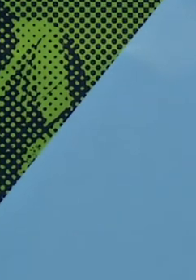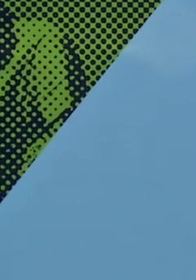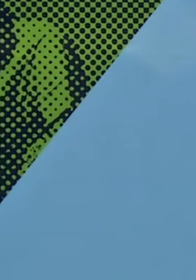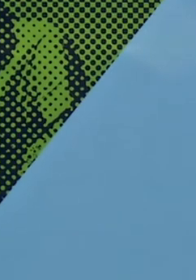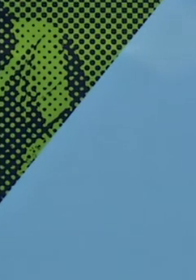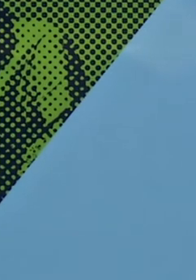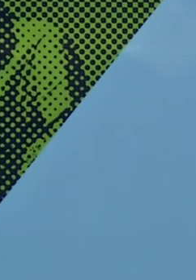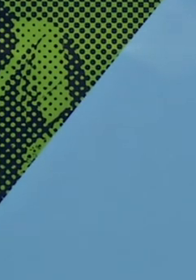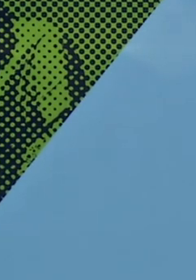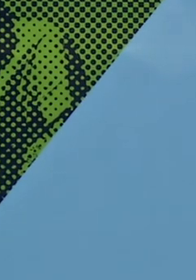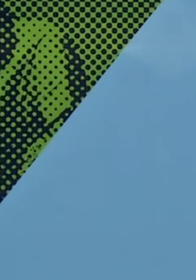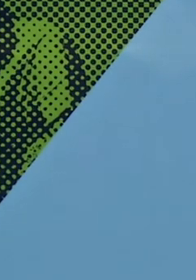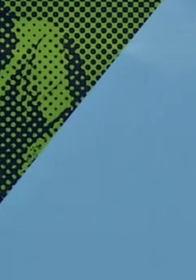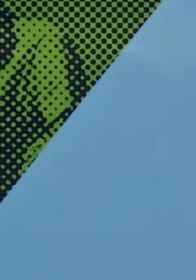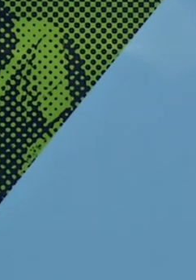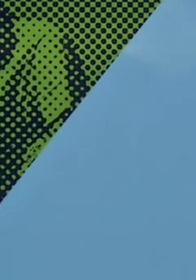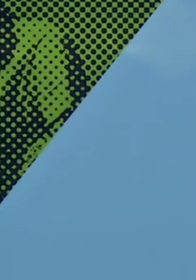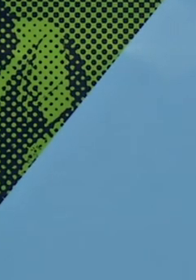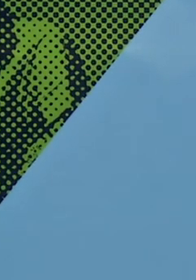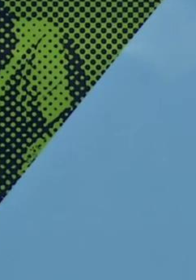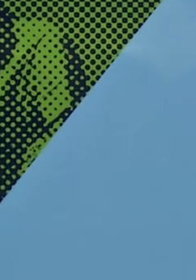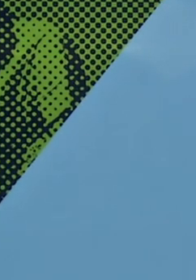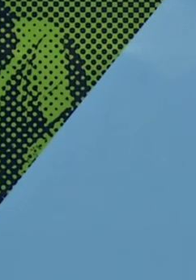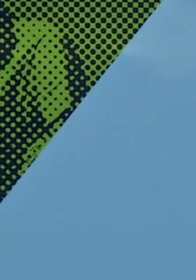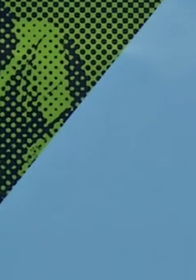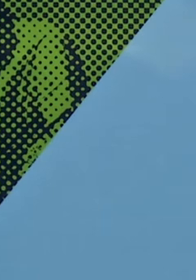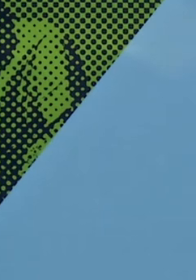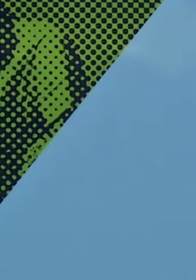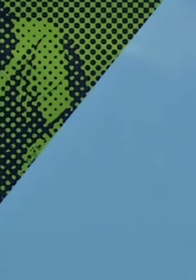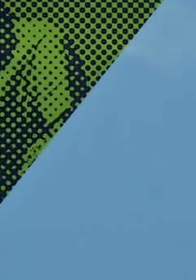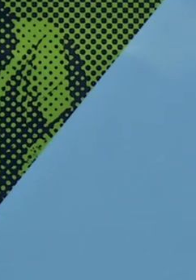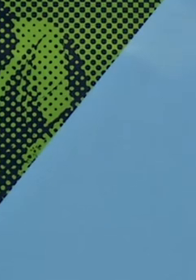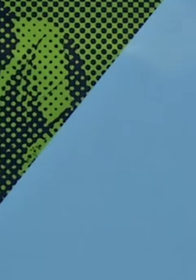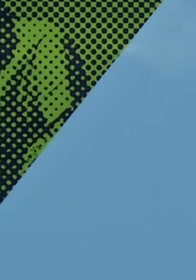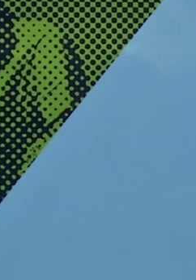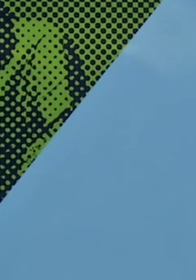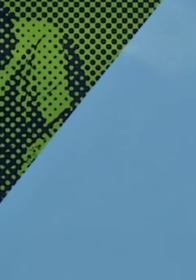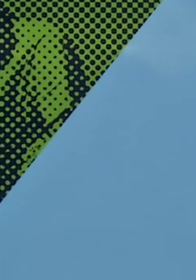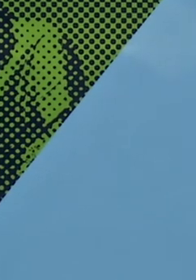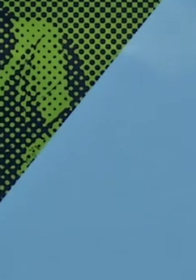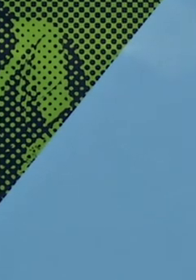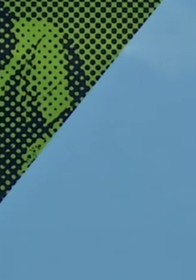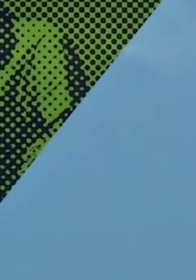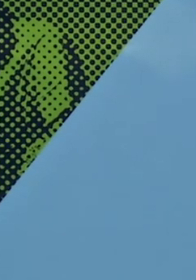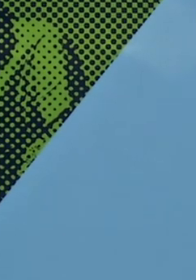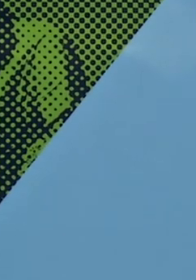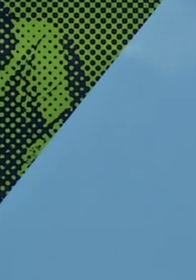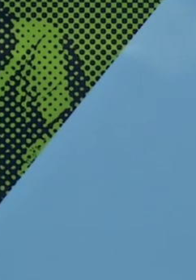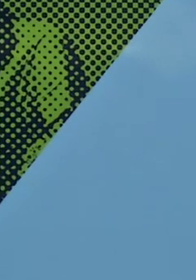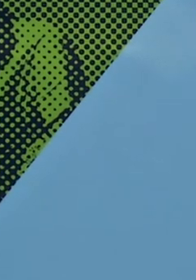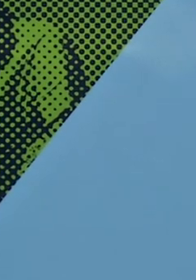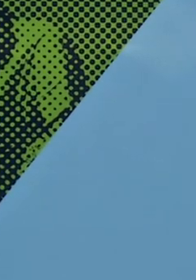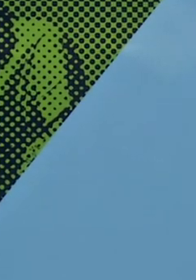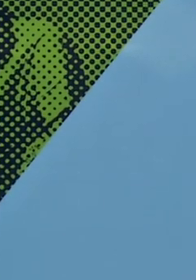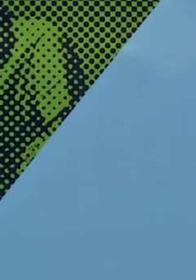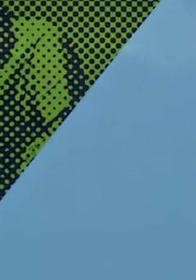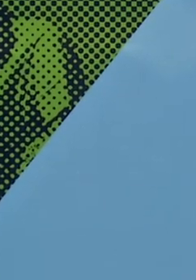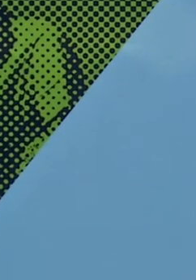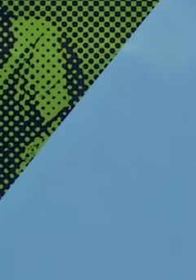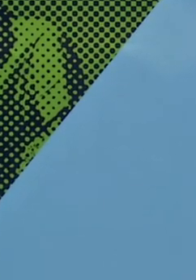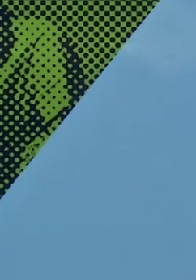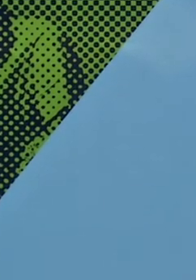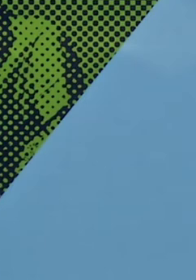inte nödvändigtvis drivet av den offentliga sektorn. Det blir en mix av de två. Mm. Och om vi inte gör det så är det någon